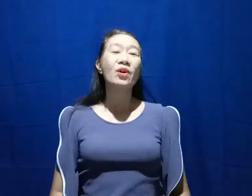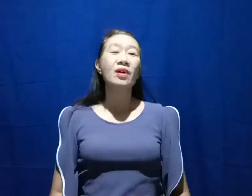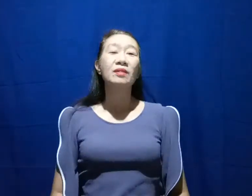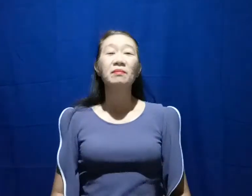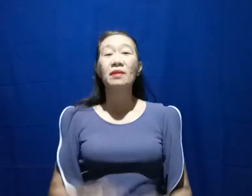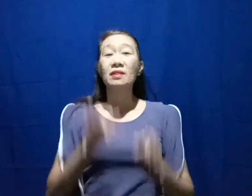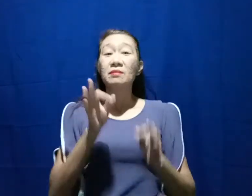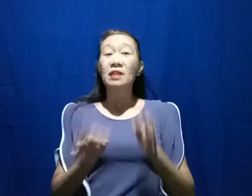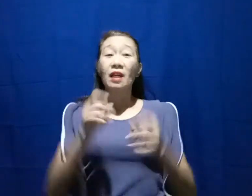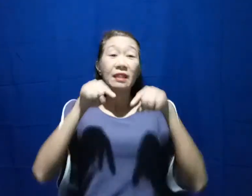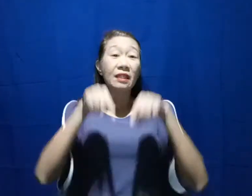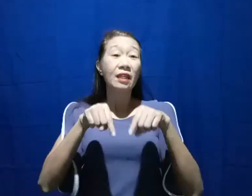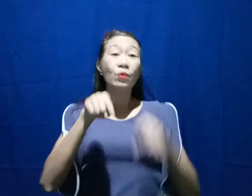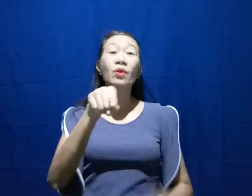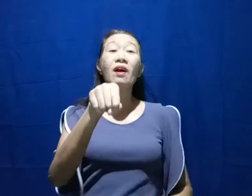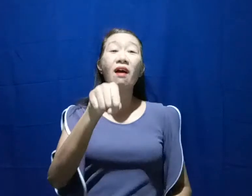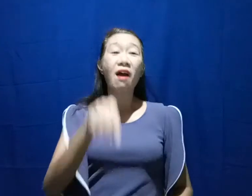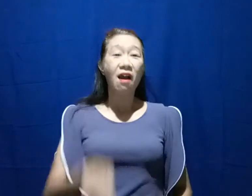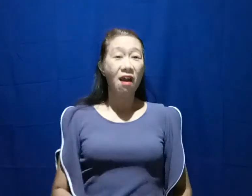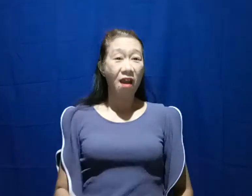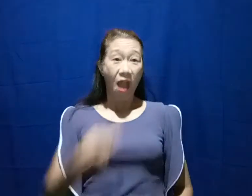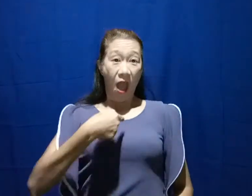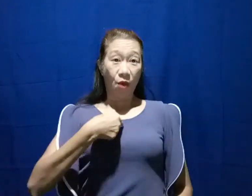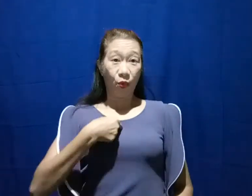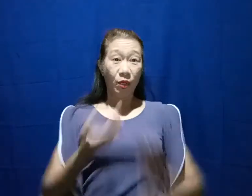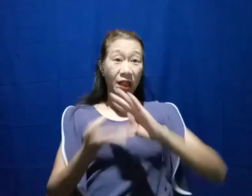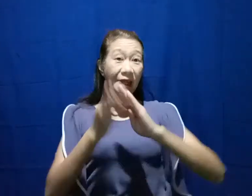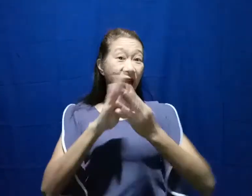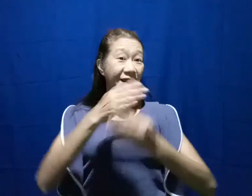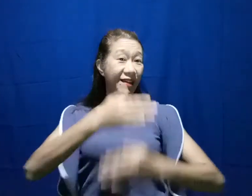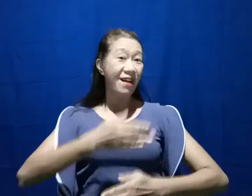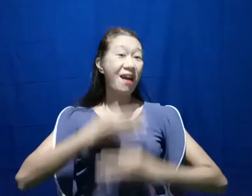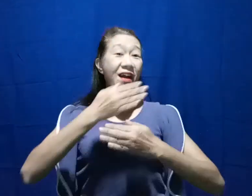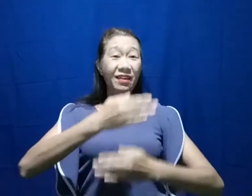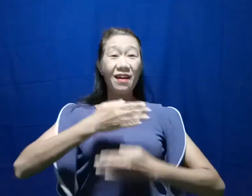At basta't nandito ka, ako'y liligaya